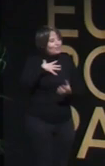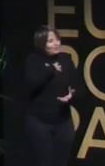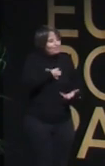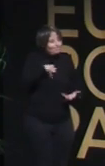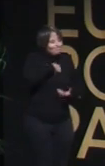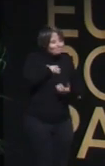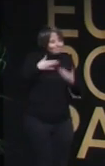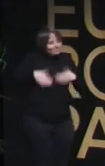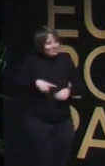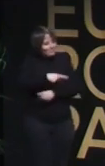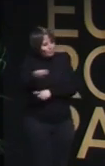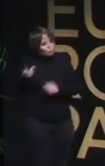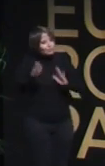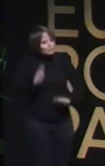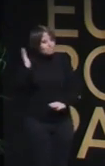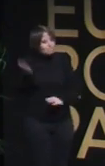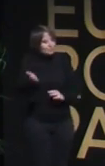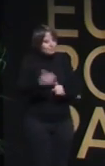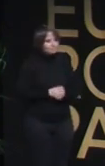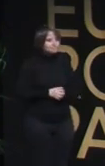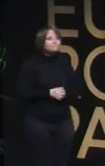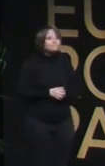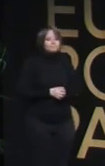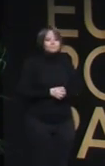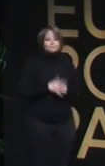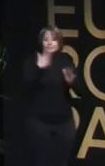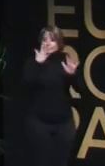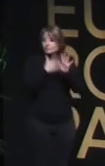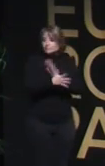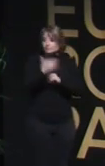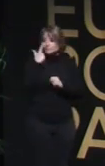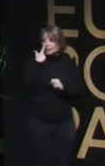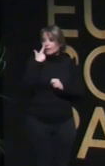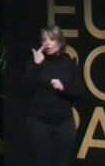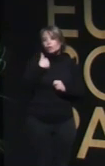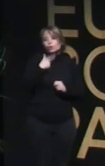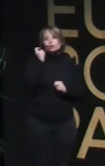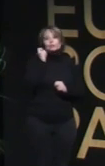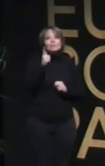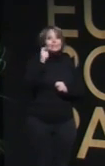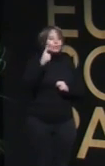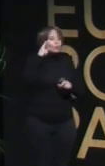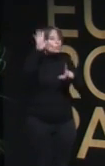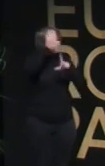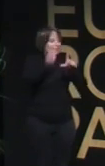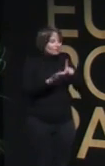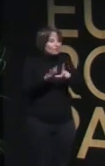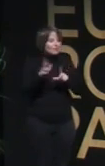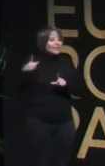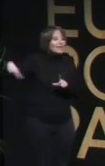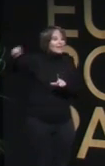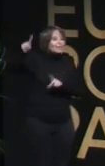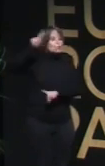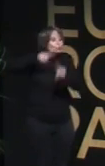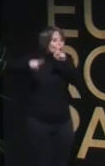filial, en los más pequeños. Por lo tanto, yo suelo utilizar esta metáfora del imán. Ellos atraen los problemas hacia